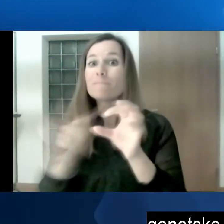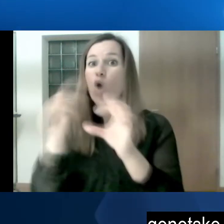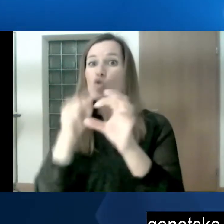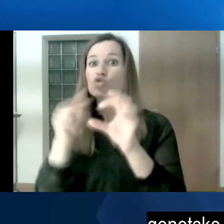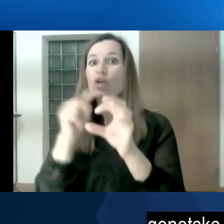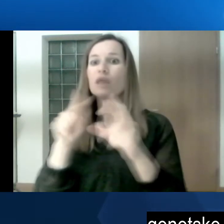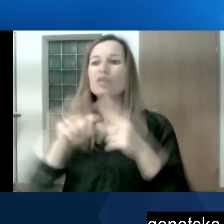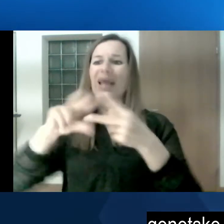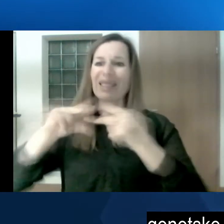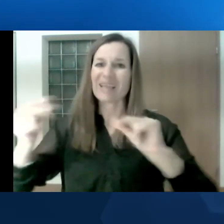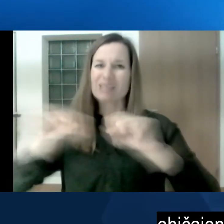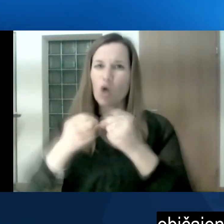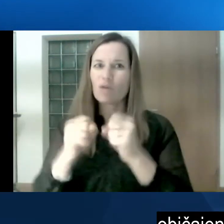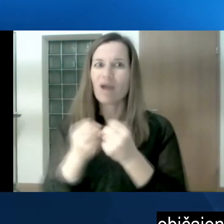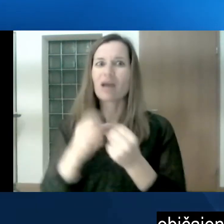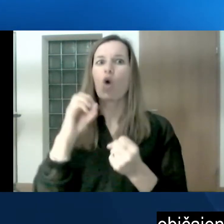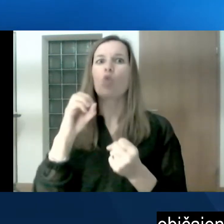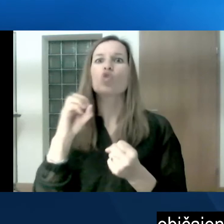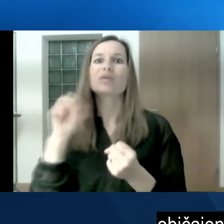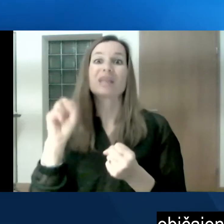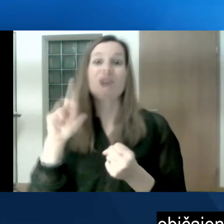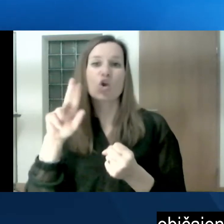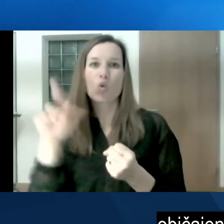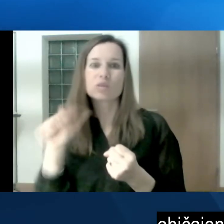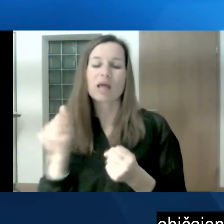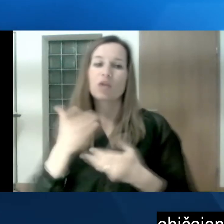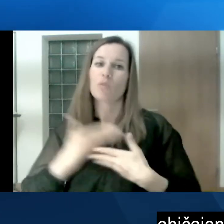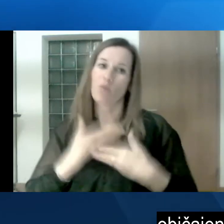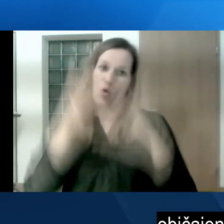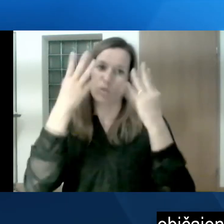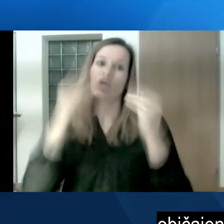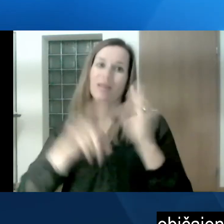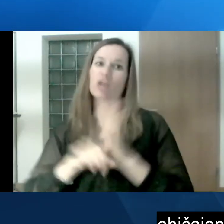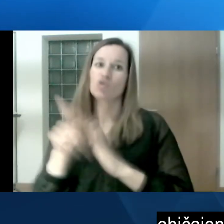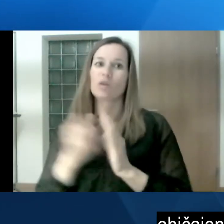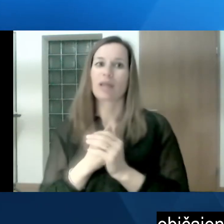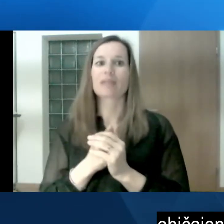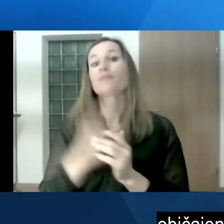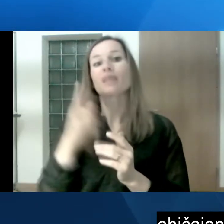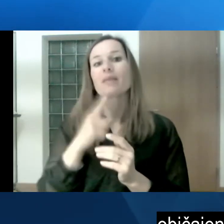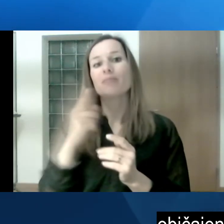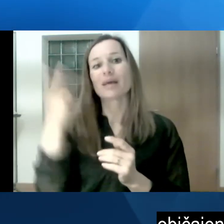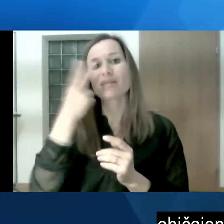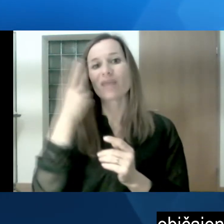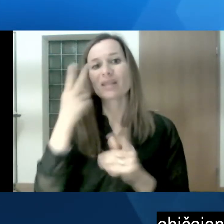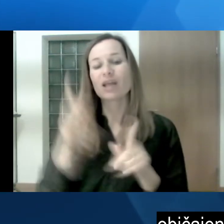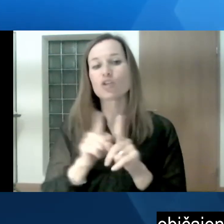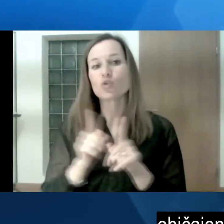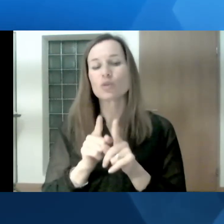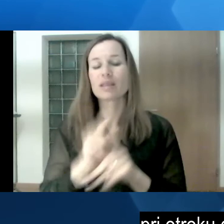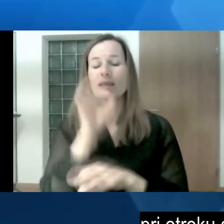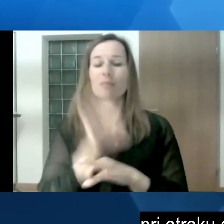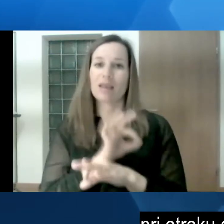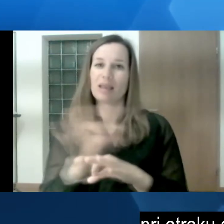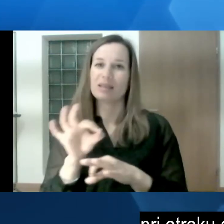s timpanometrijo dobimo običajen rezultat. In pa seveda merjenje sluha z zvokom,